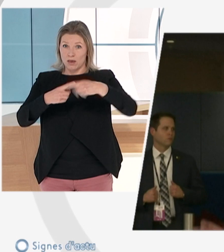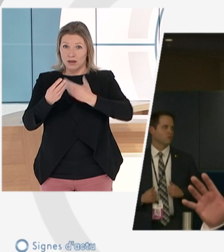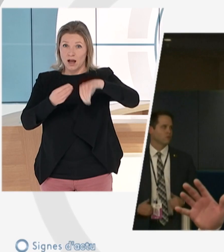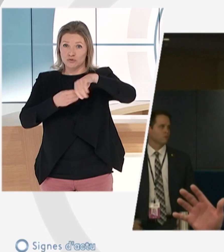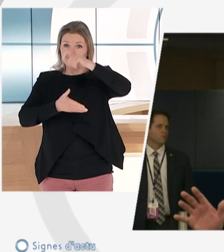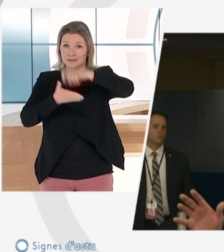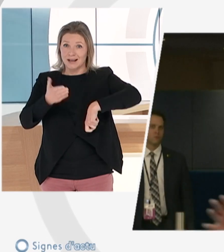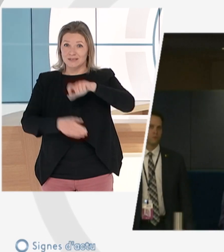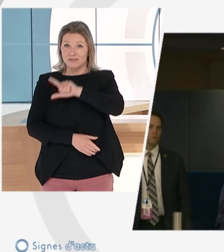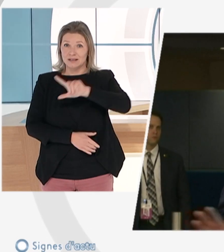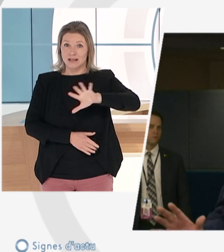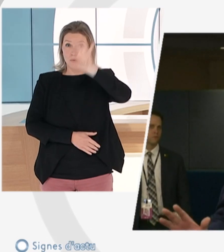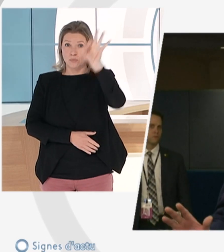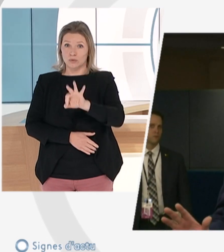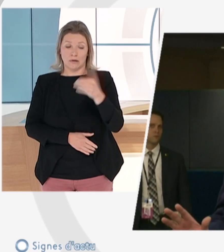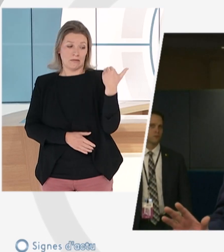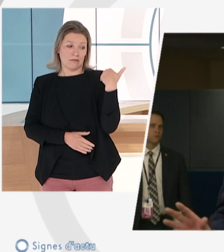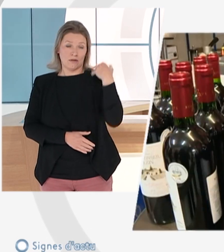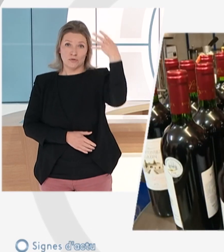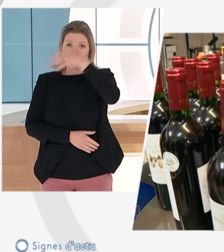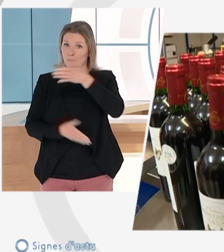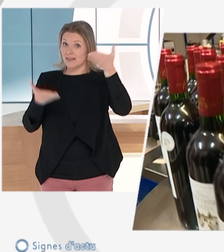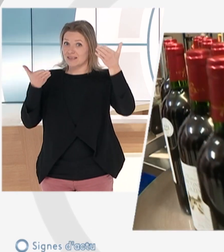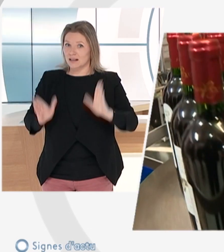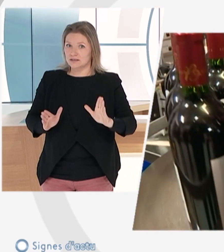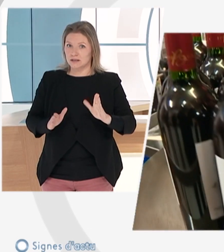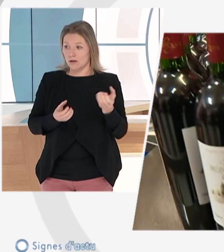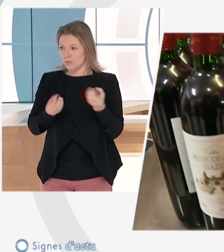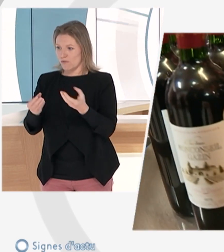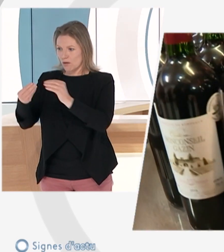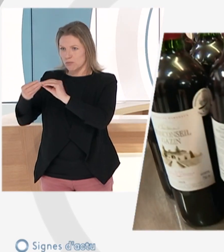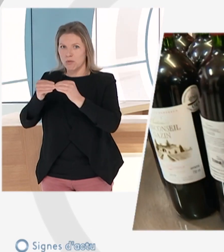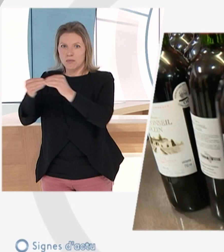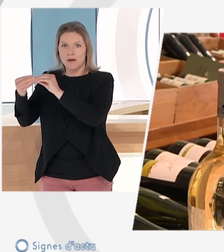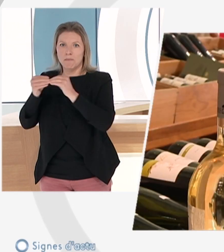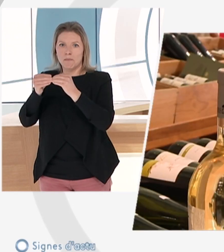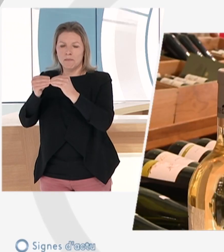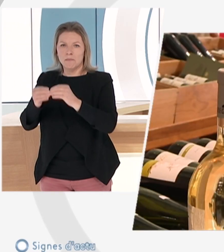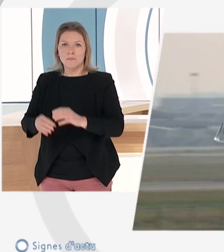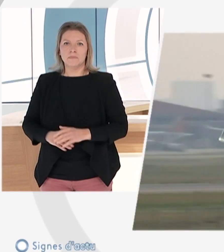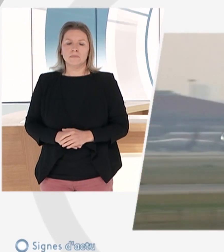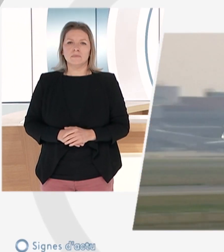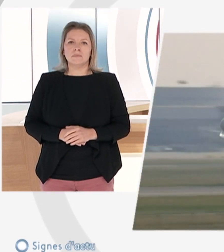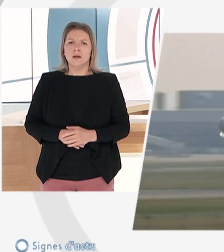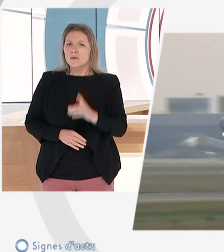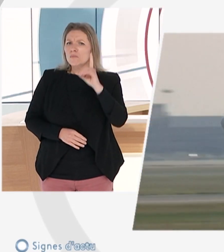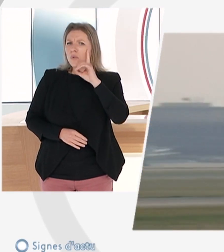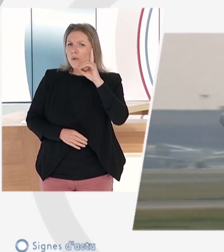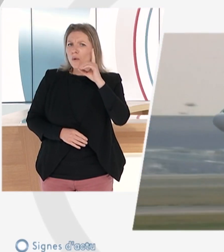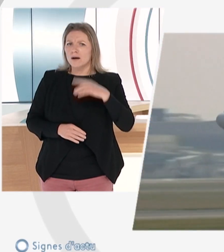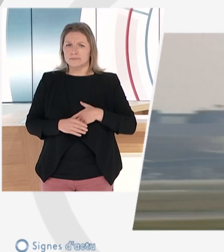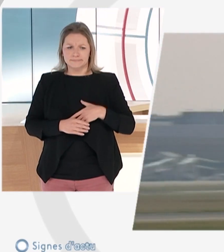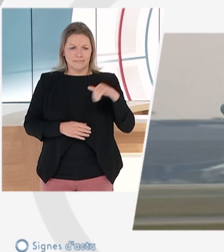l'une des dernières décisions de Donald Trump et elle pénalise les exportateurs de vins et de spiritueux français. En